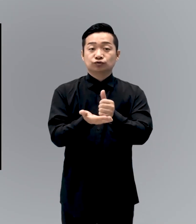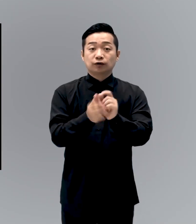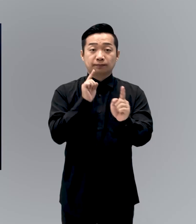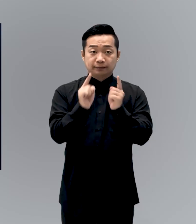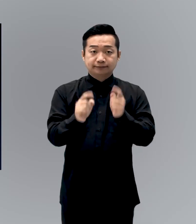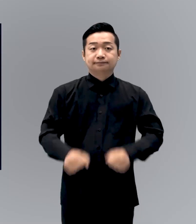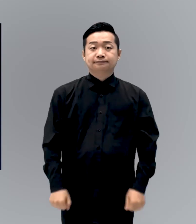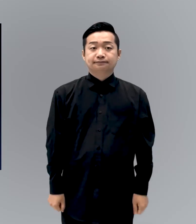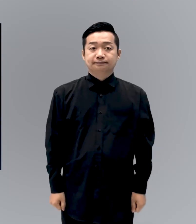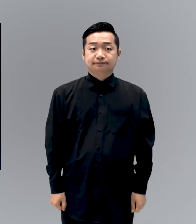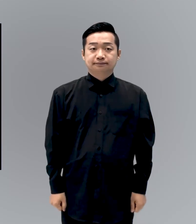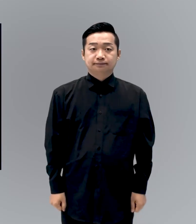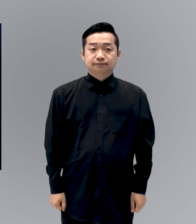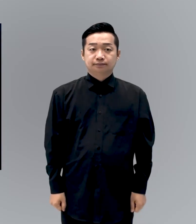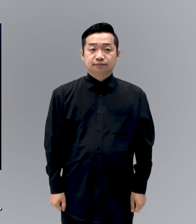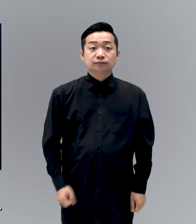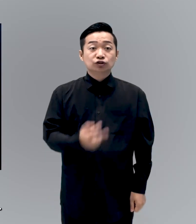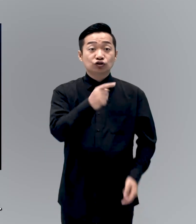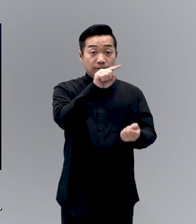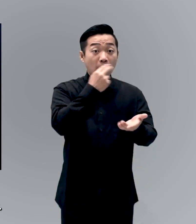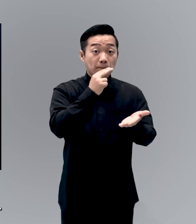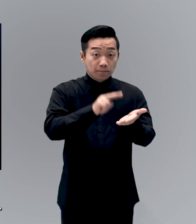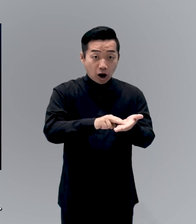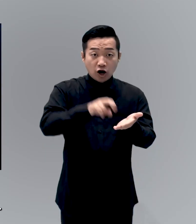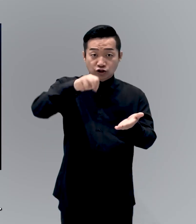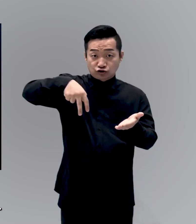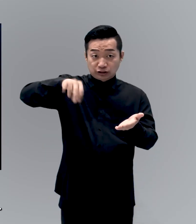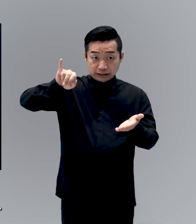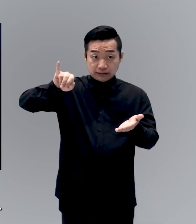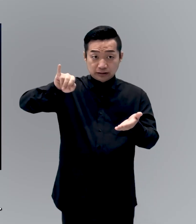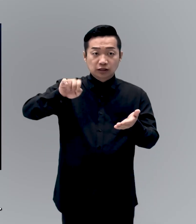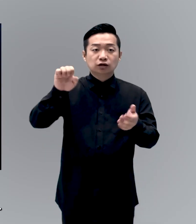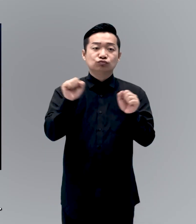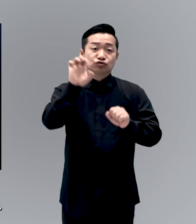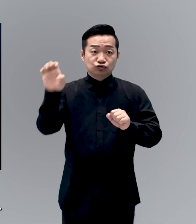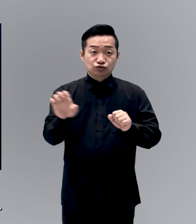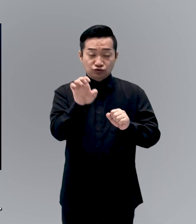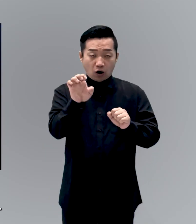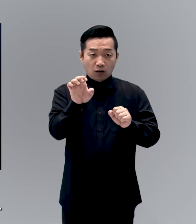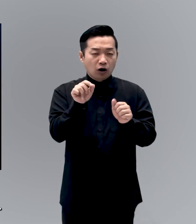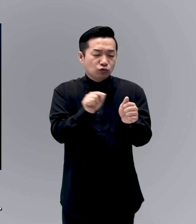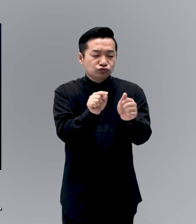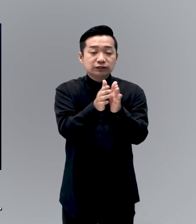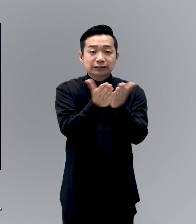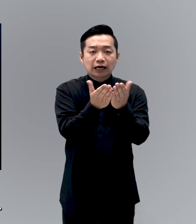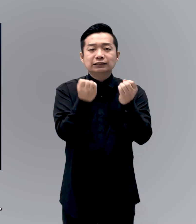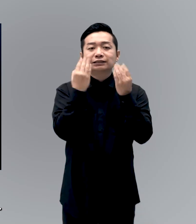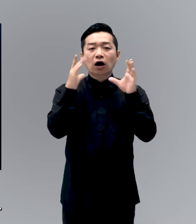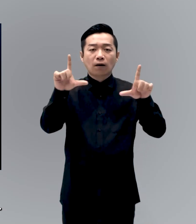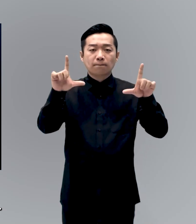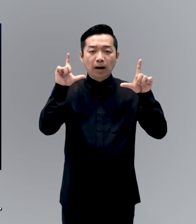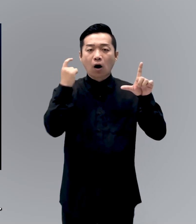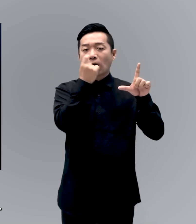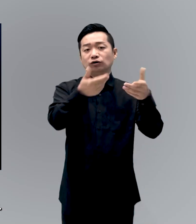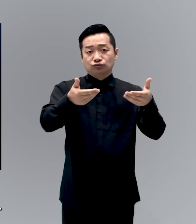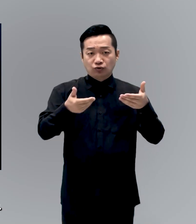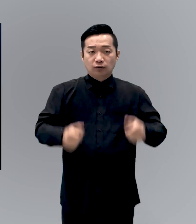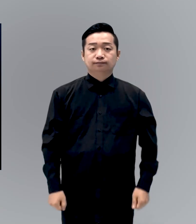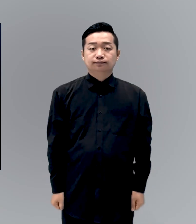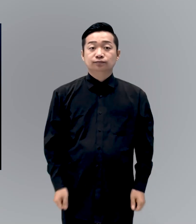마지막으로 문학평론가 장 무아지. 나를 못 잡아먹어 안달인 사람이다. 장르 문학을 나쁜 문학 취급하고 기회만 되면